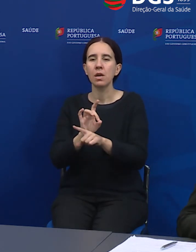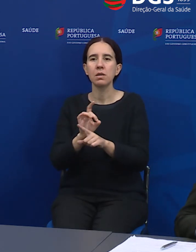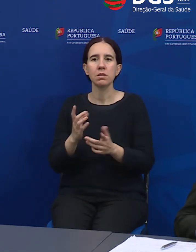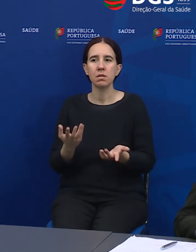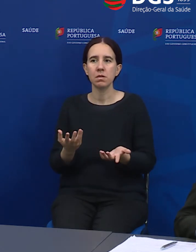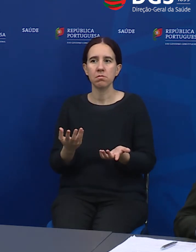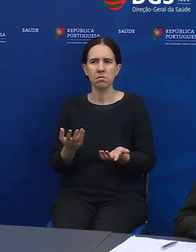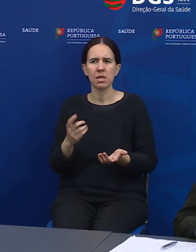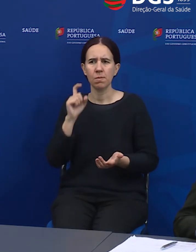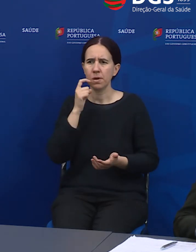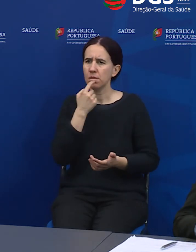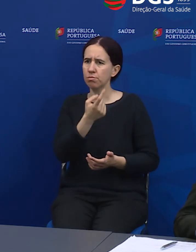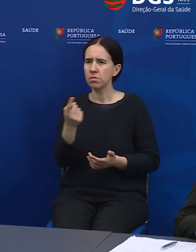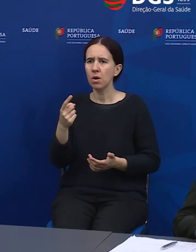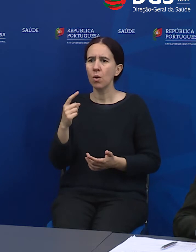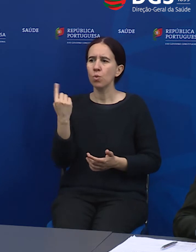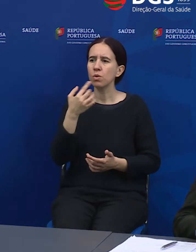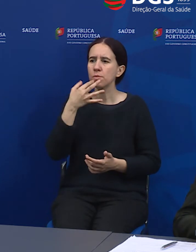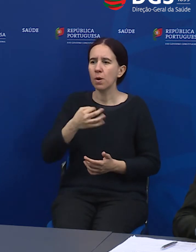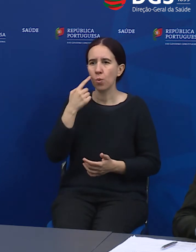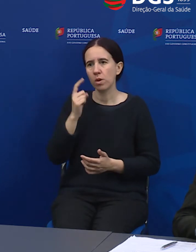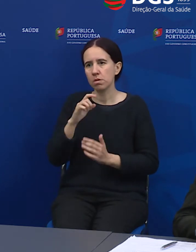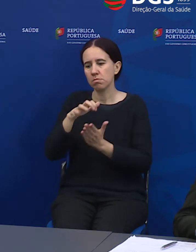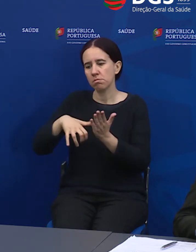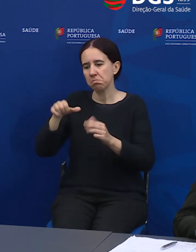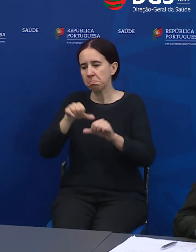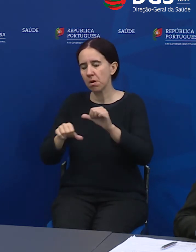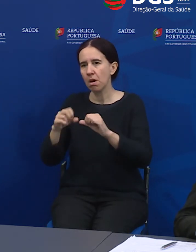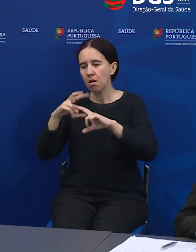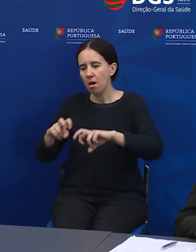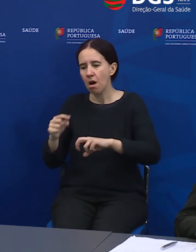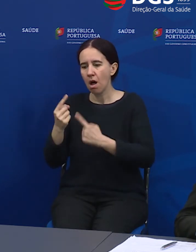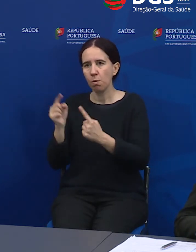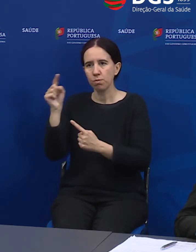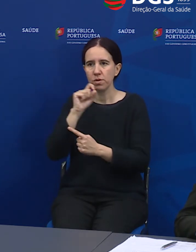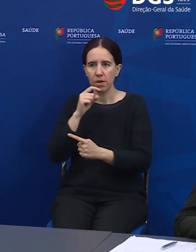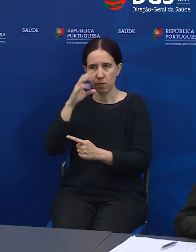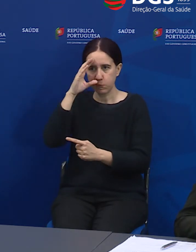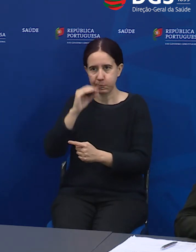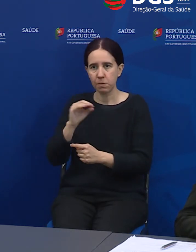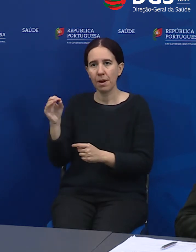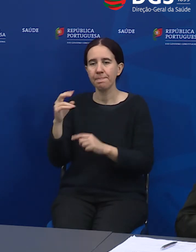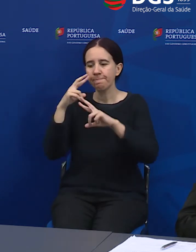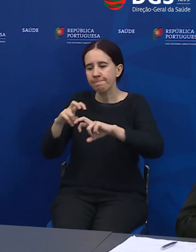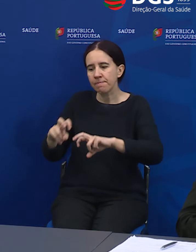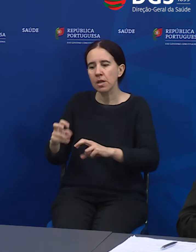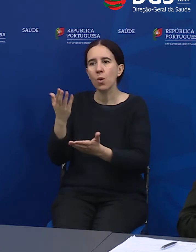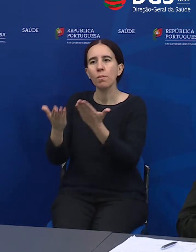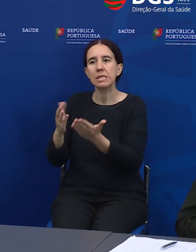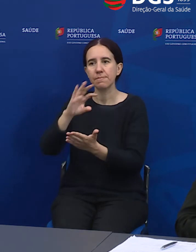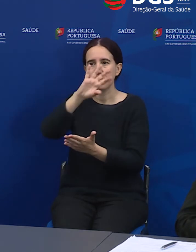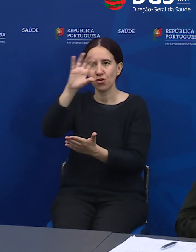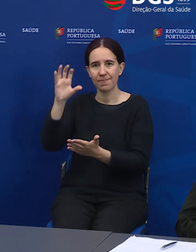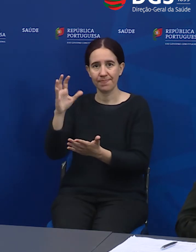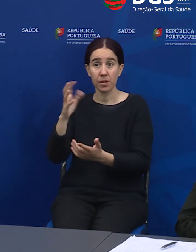e garante que não conheço todas e frente alguns ensaios me poderão escapar particularmente mensais que comparam preços